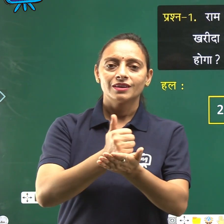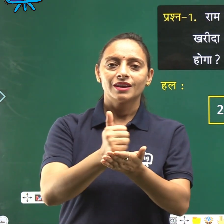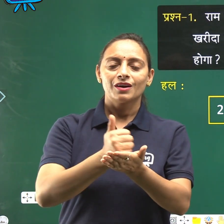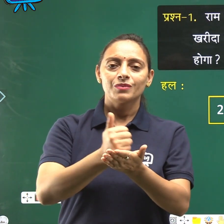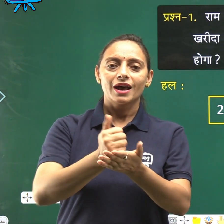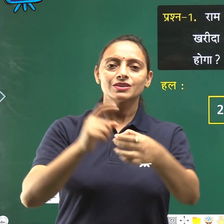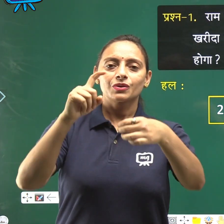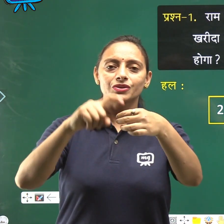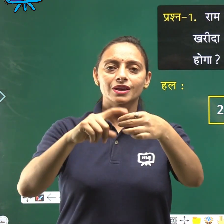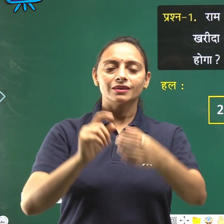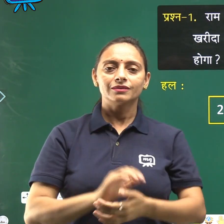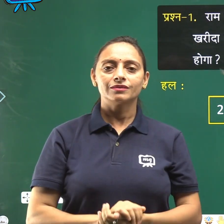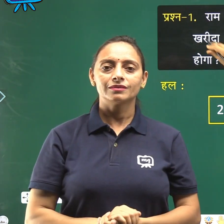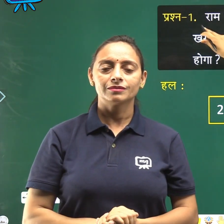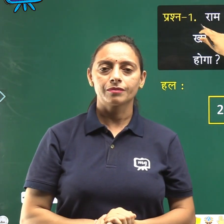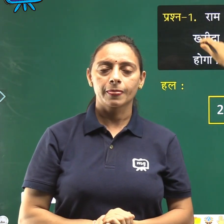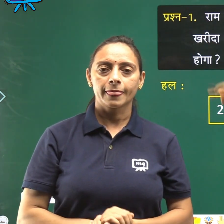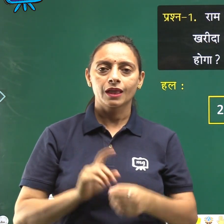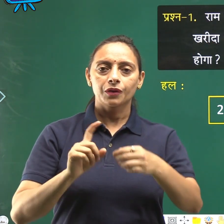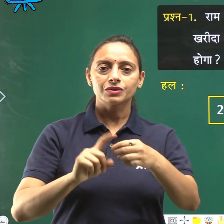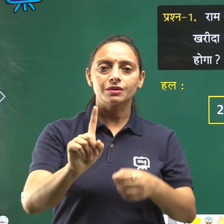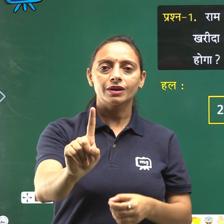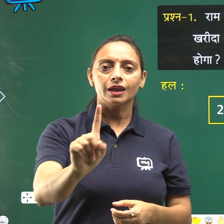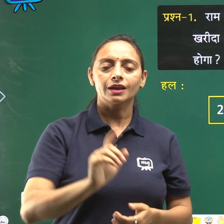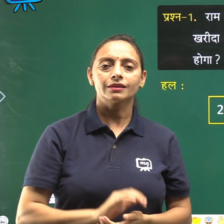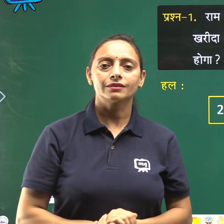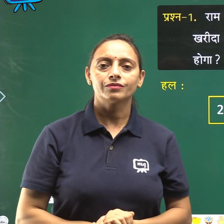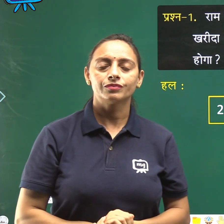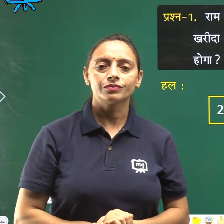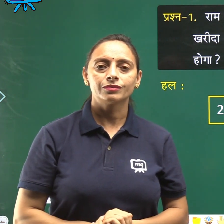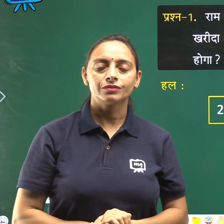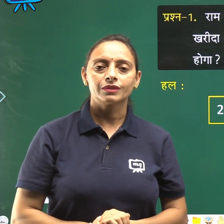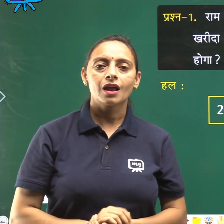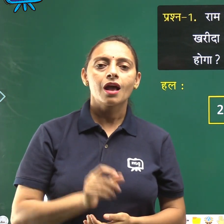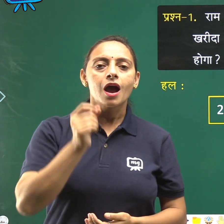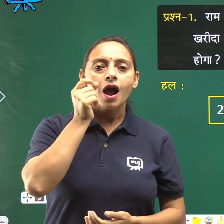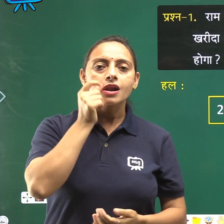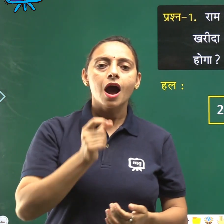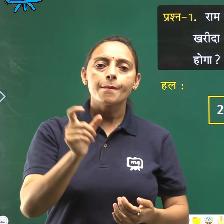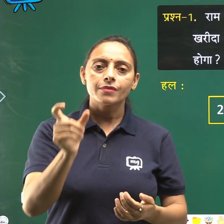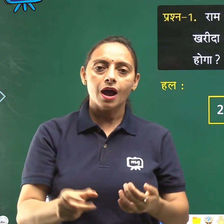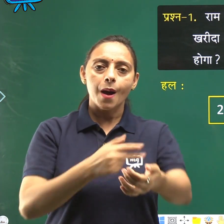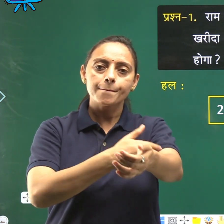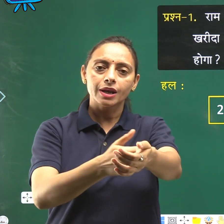अभ्यास प्रश्न। प्रश्न नंबर 1, राम ने